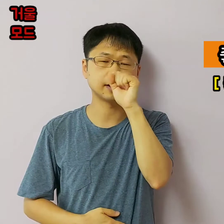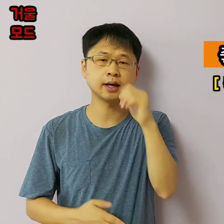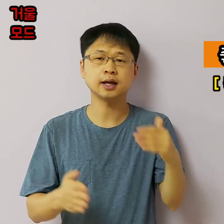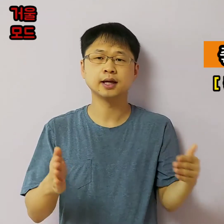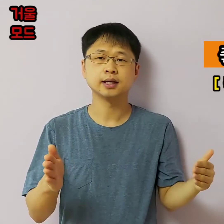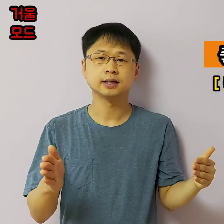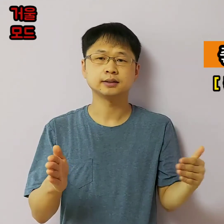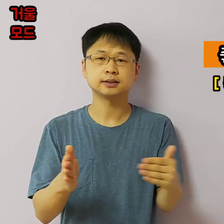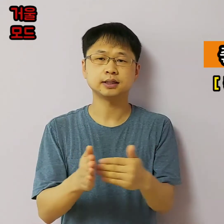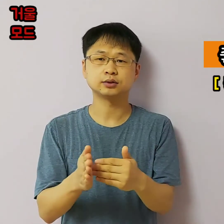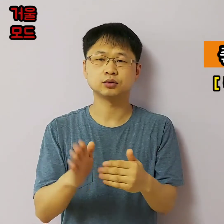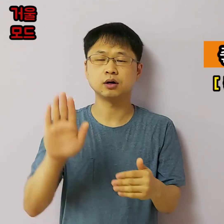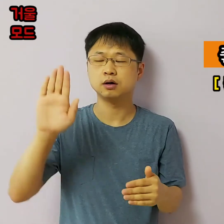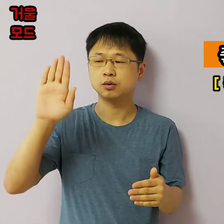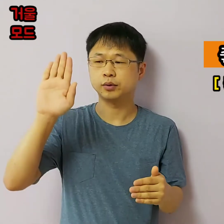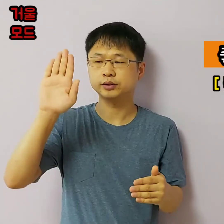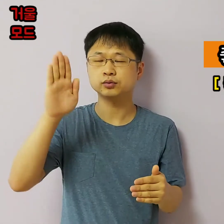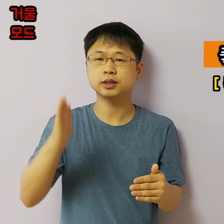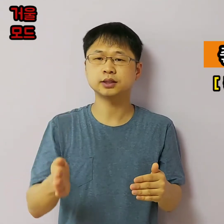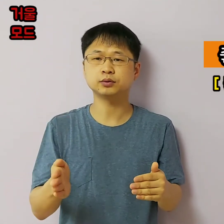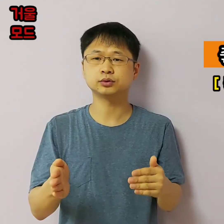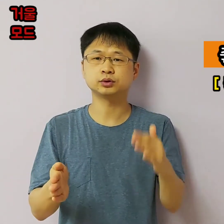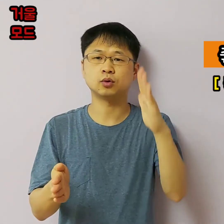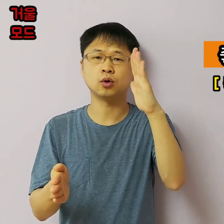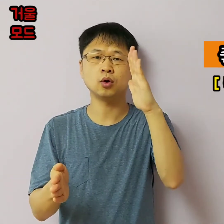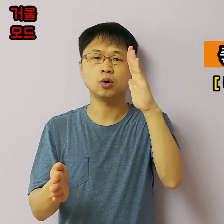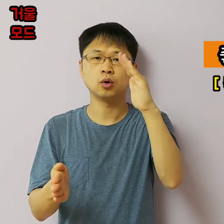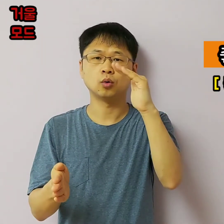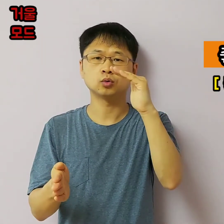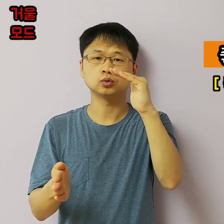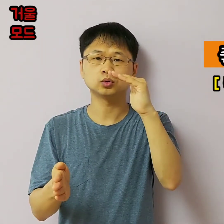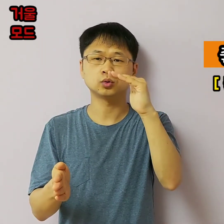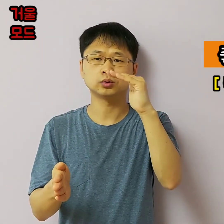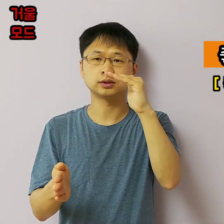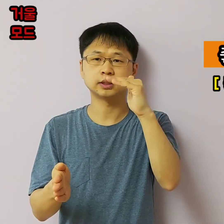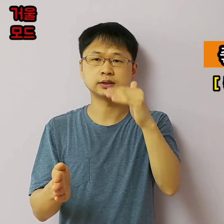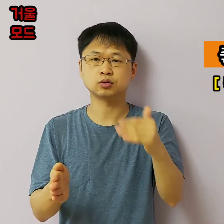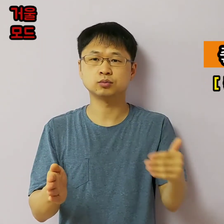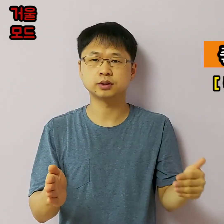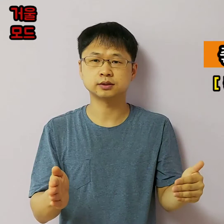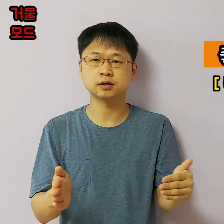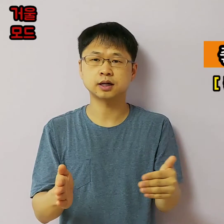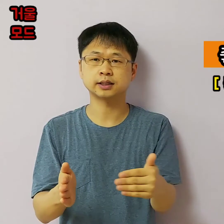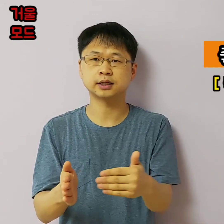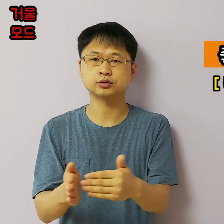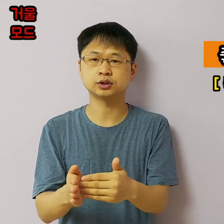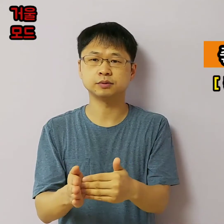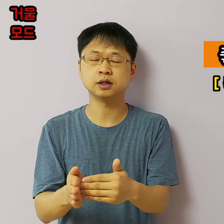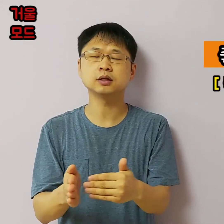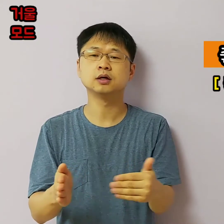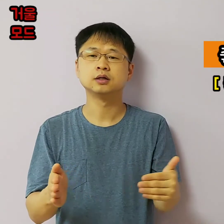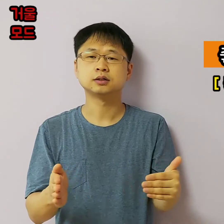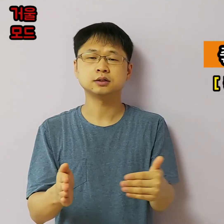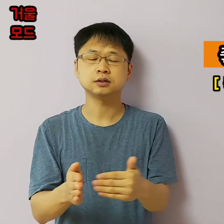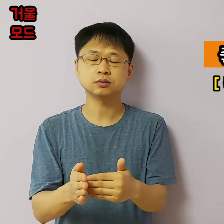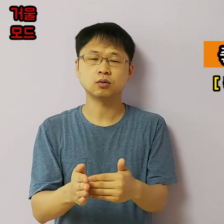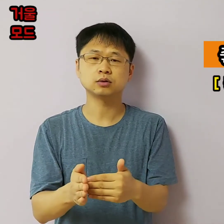다음에 끝이란 수어 왼손날 세워주시고 오른손 손끝을 살짝 구부려서 갖다 대주시면 끝